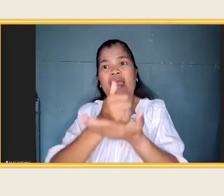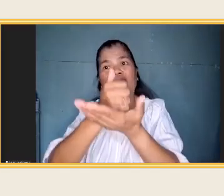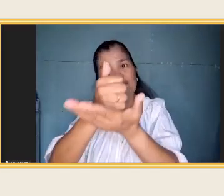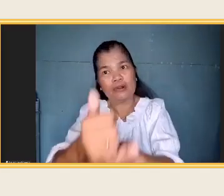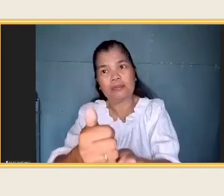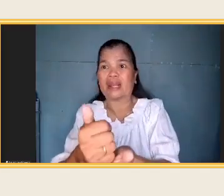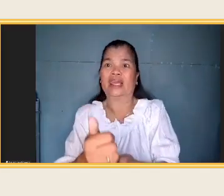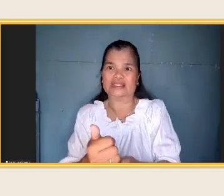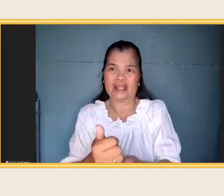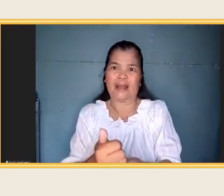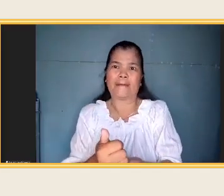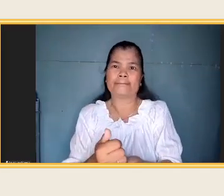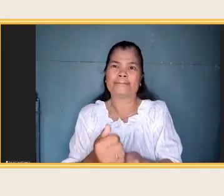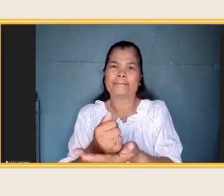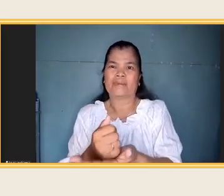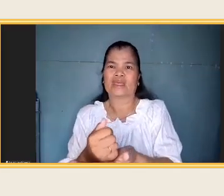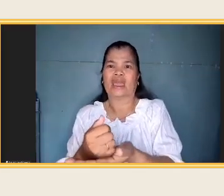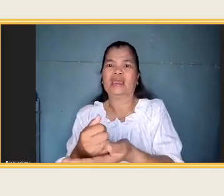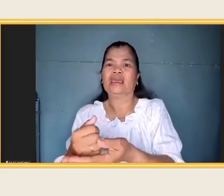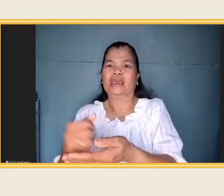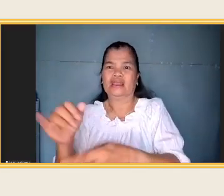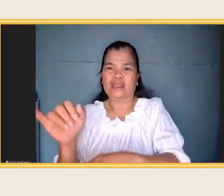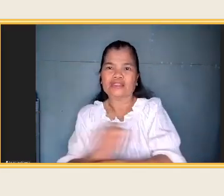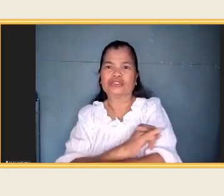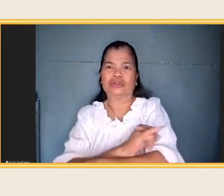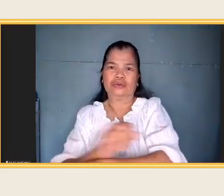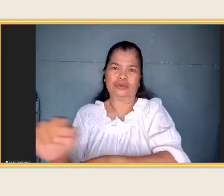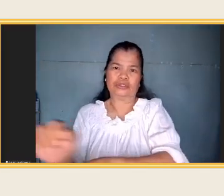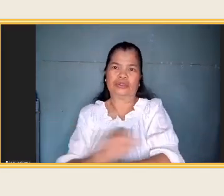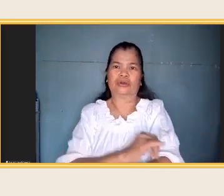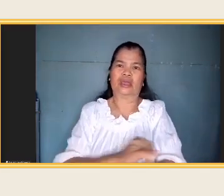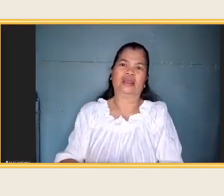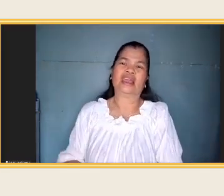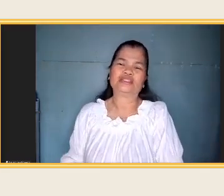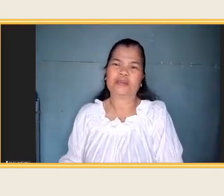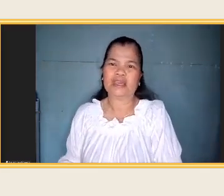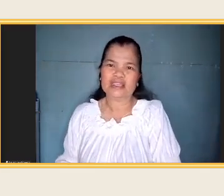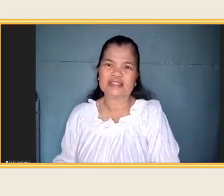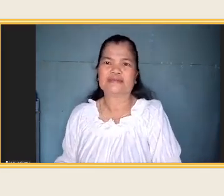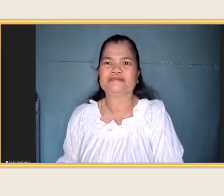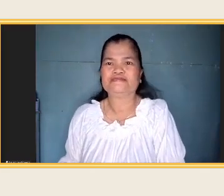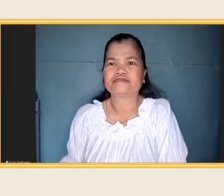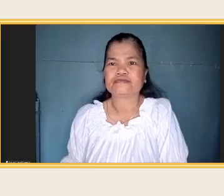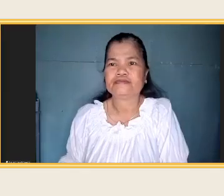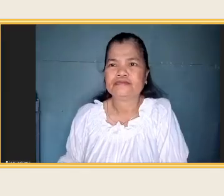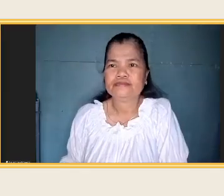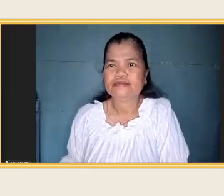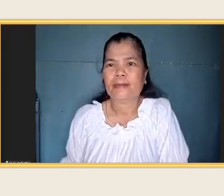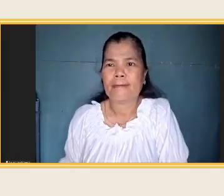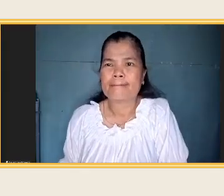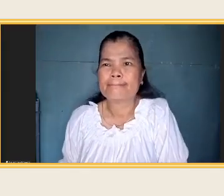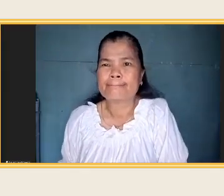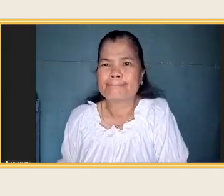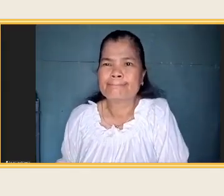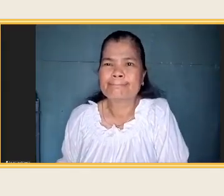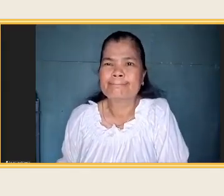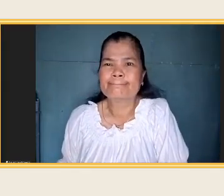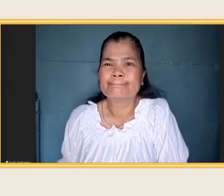help tsaka helpful, parehas na. Okay, industrious. Okay, next please.